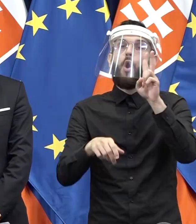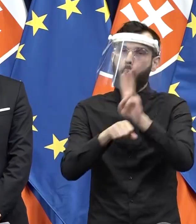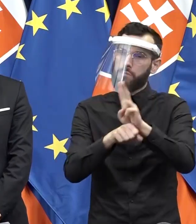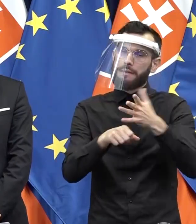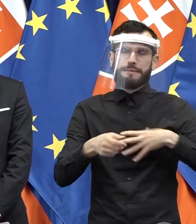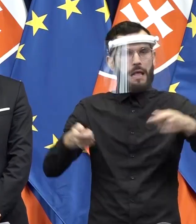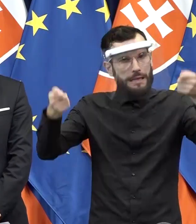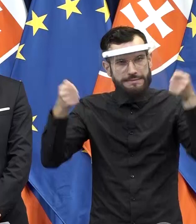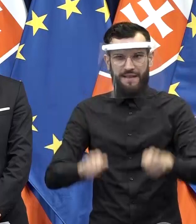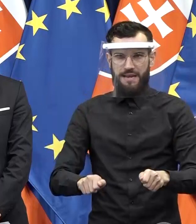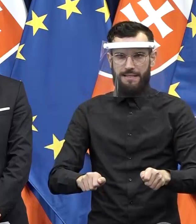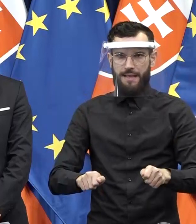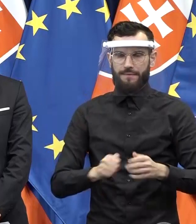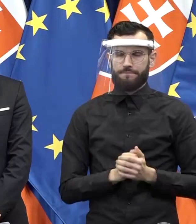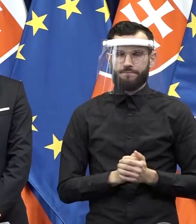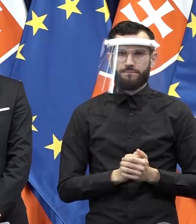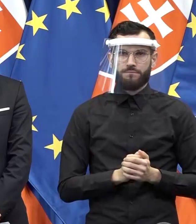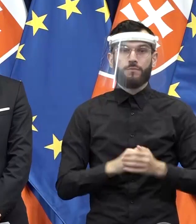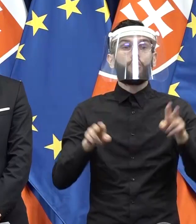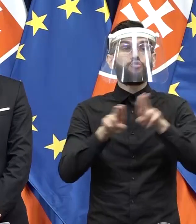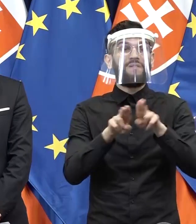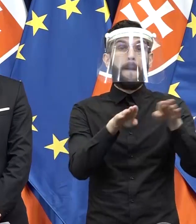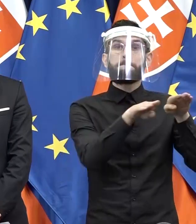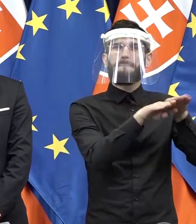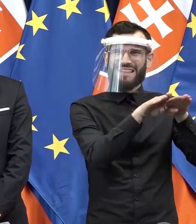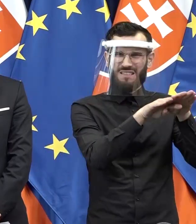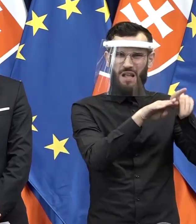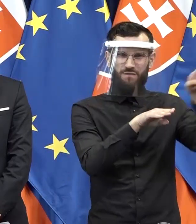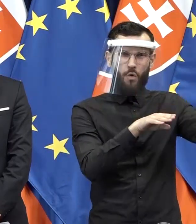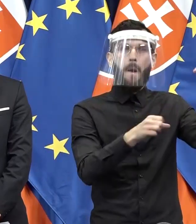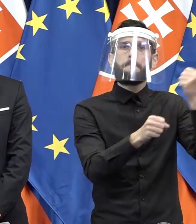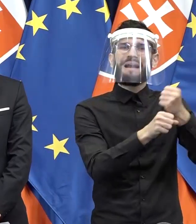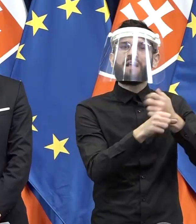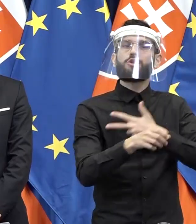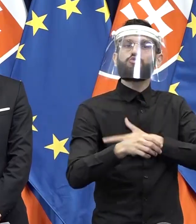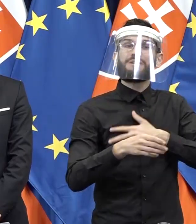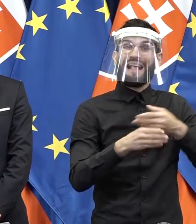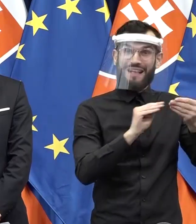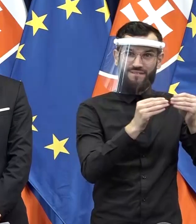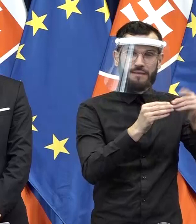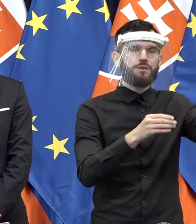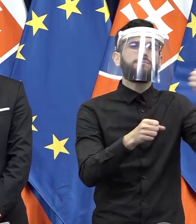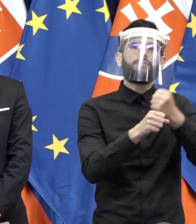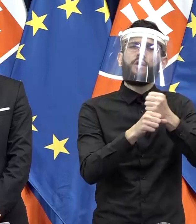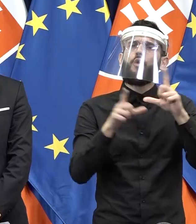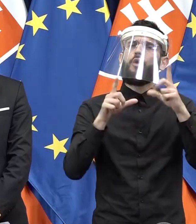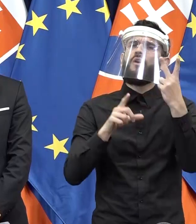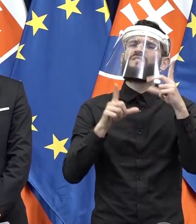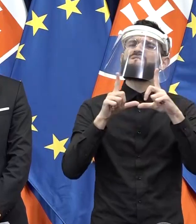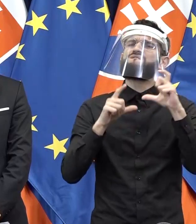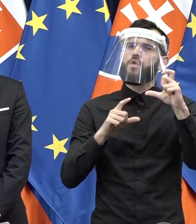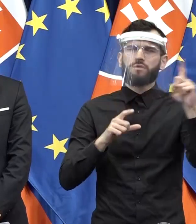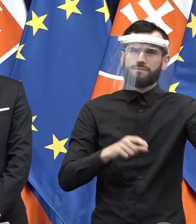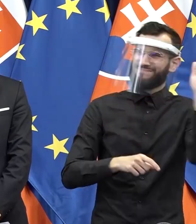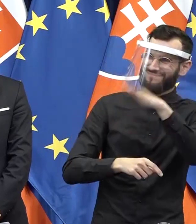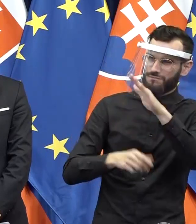uzavrie. A zároveň príslušné ministerstvo práce sociálnych vecí dôrazne výzve samozprávy, aby prostredníctvom zamestnancov